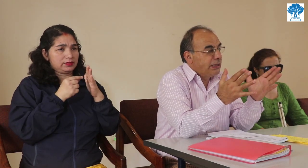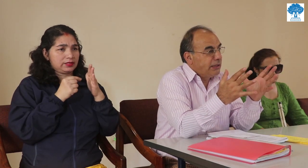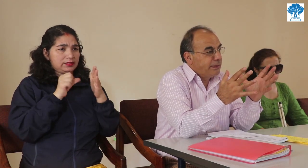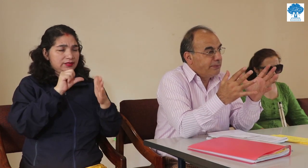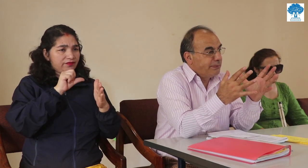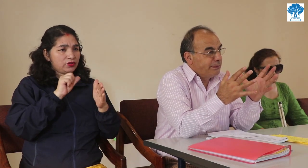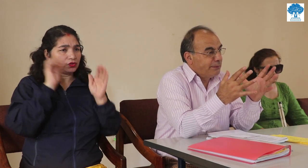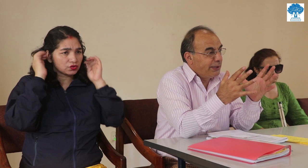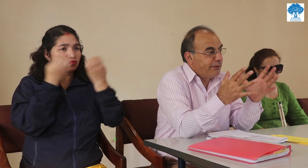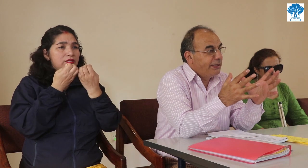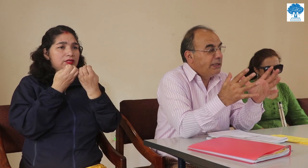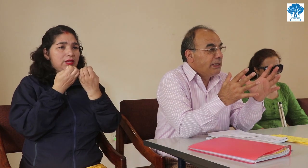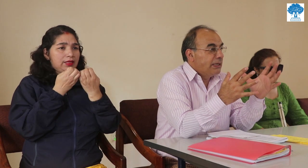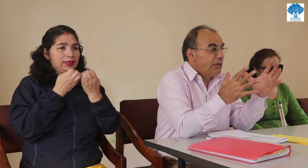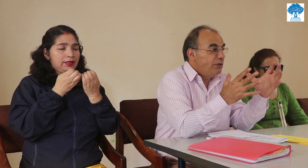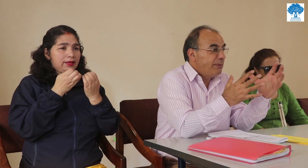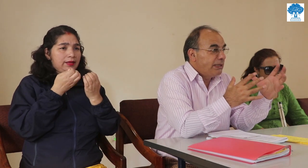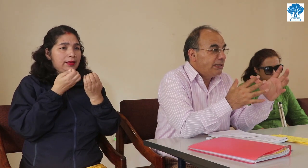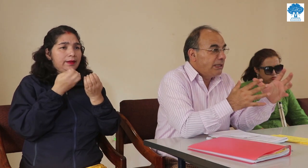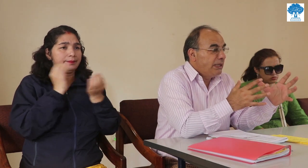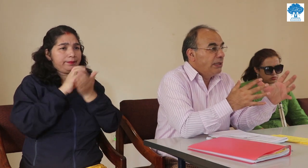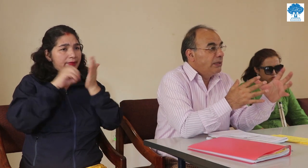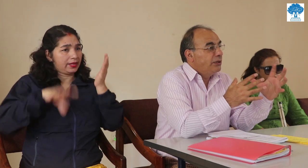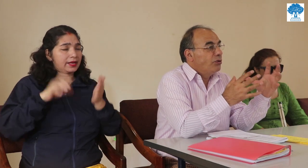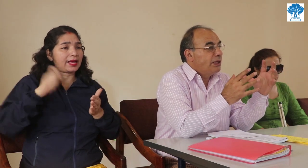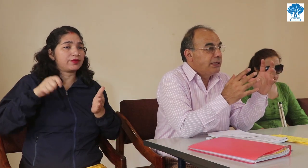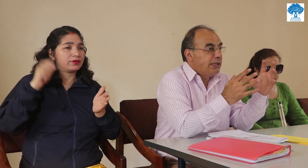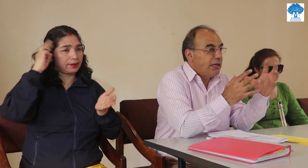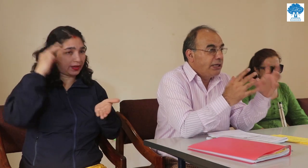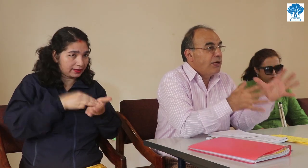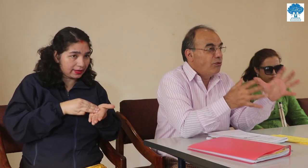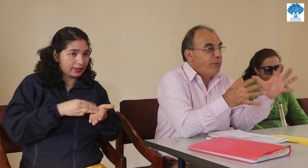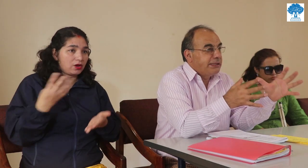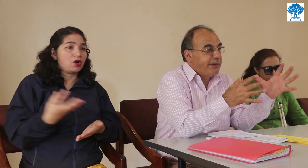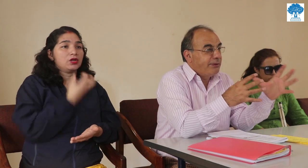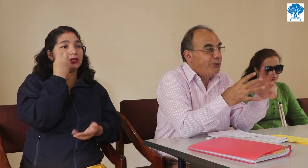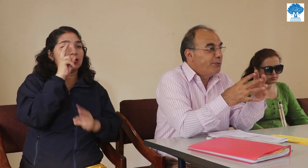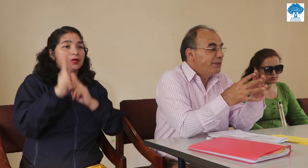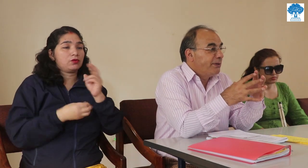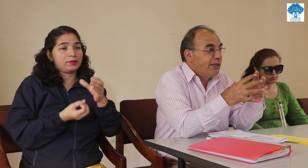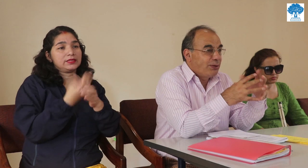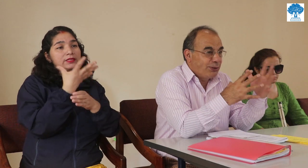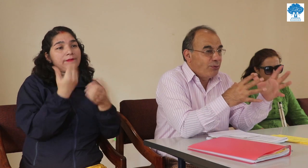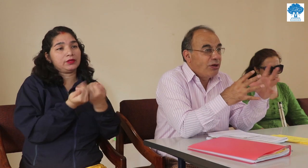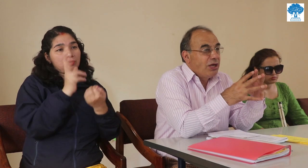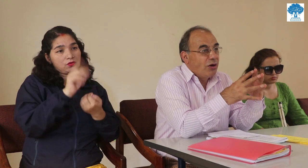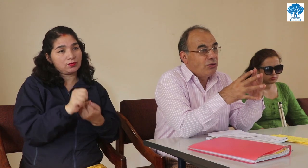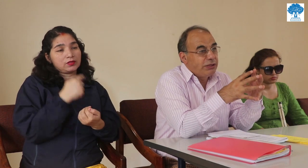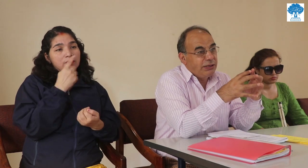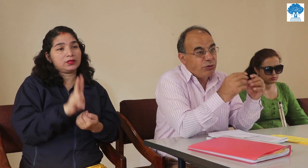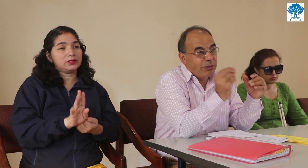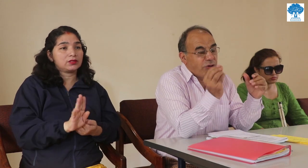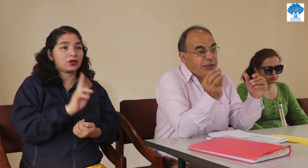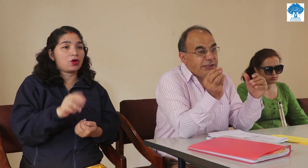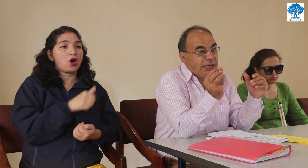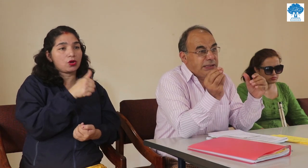चाहिँ एकदमै कानुनी मान्यता दिएर यो एउटा चाहिँ अधिकारको रूपमा स्थापित गर्नुपर्छ भन्ने एउटासम्म अर्को